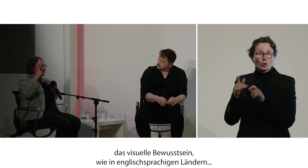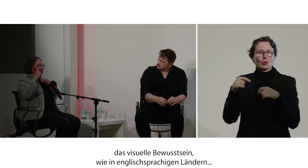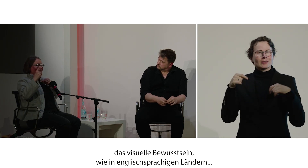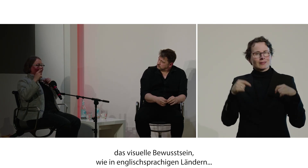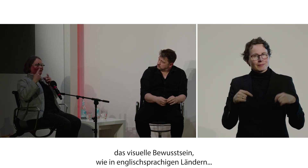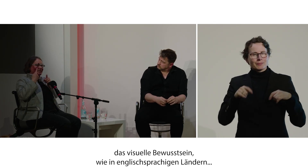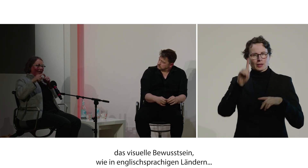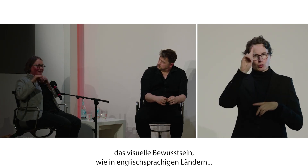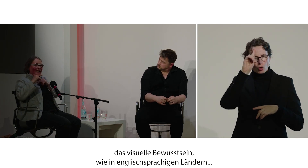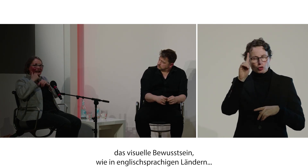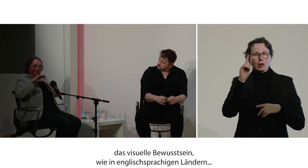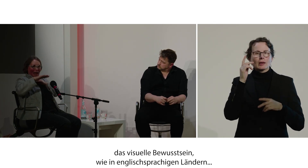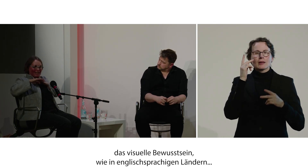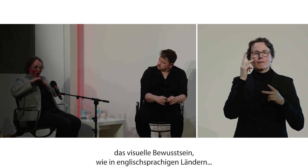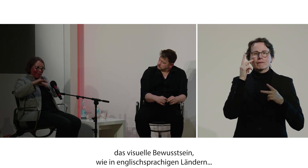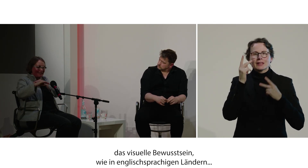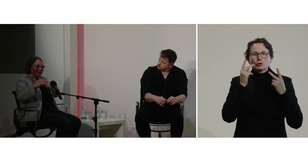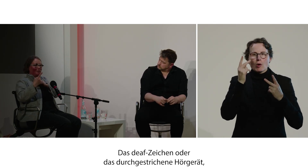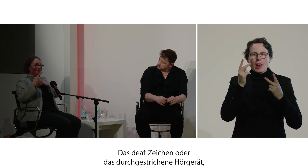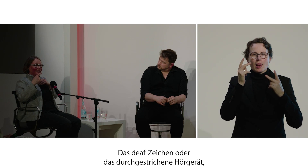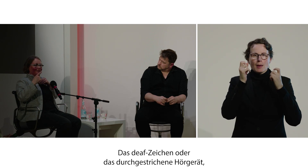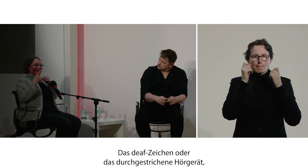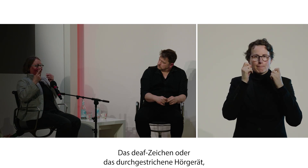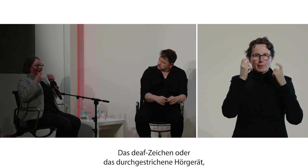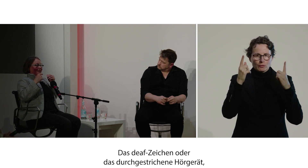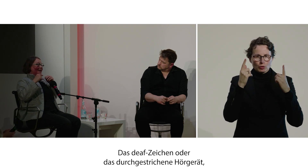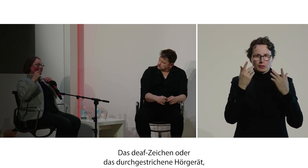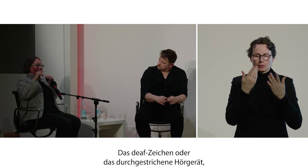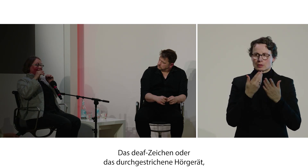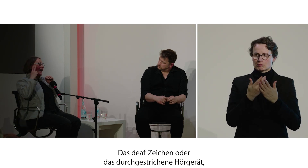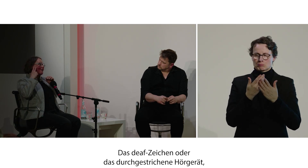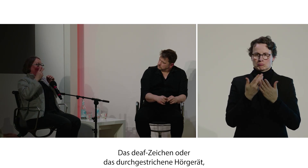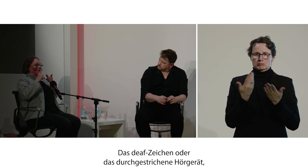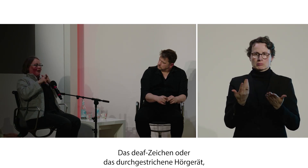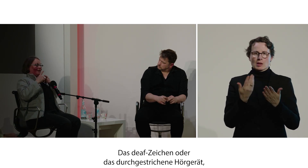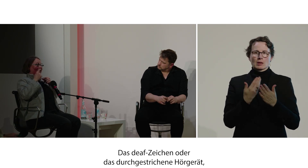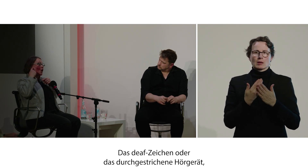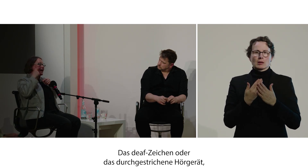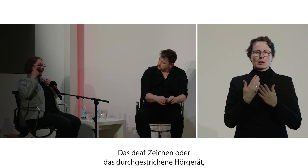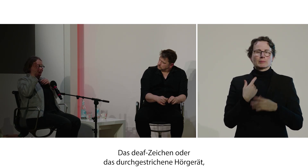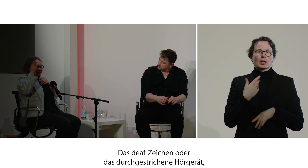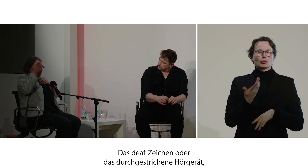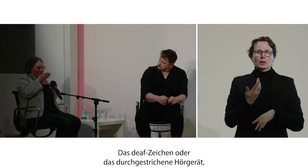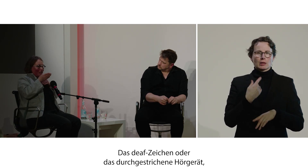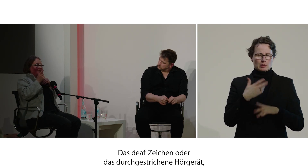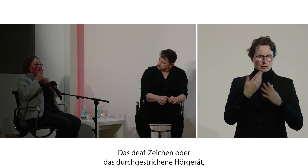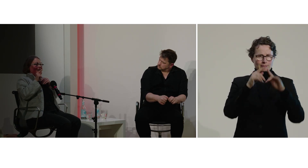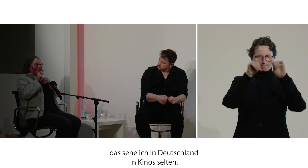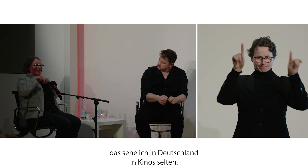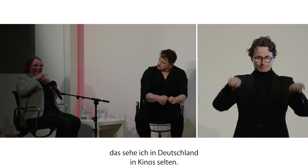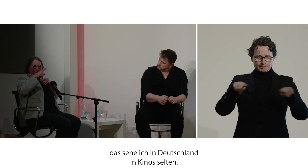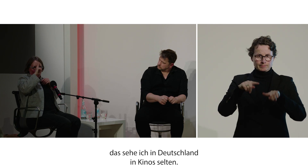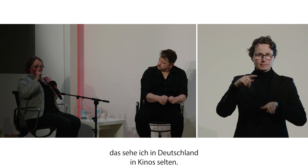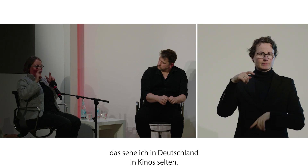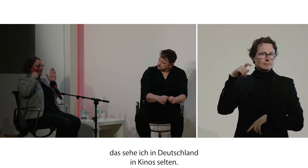Bewusstsein, wie in anderen Englischsprachien-Raumländern, zum Beispiel das Dev- oder das Hörgerät gestrichen,